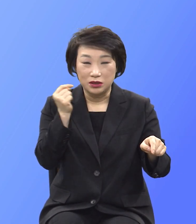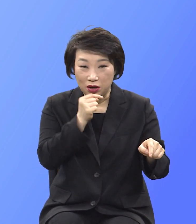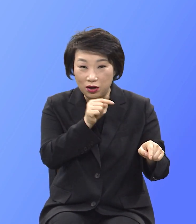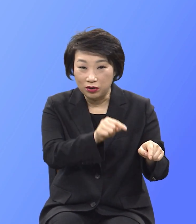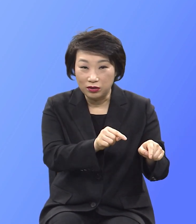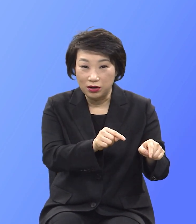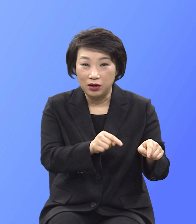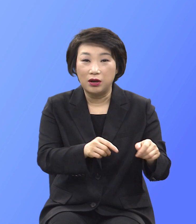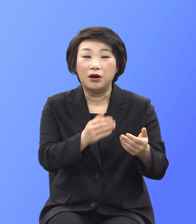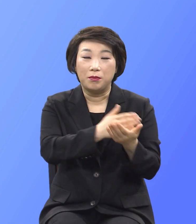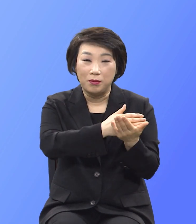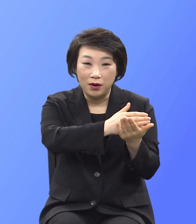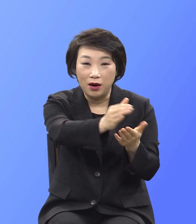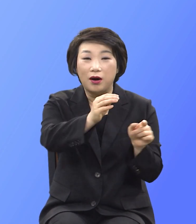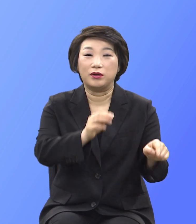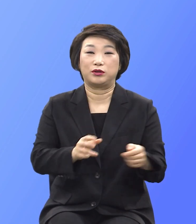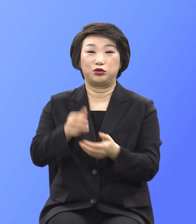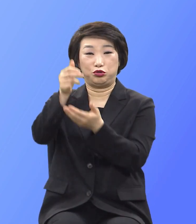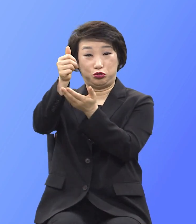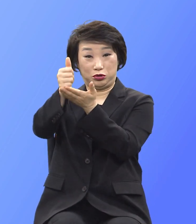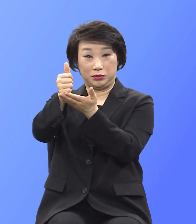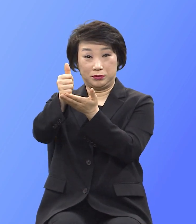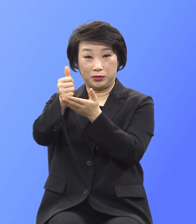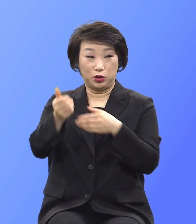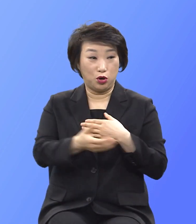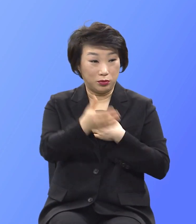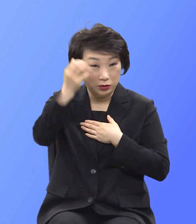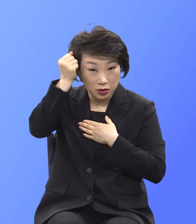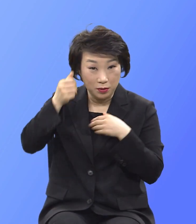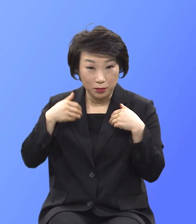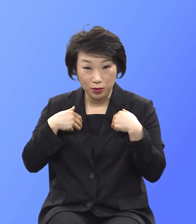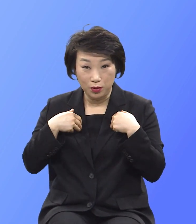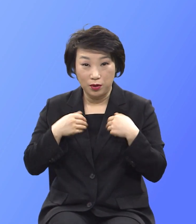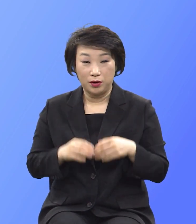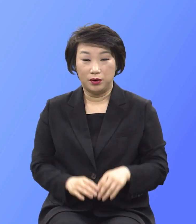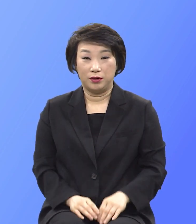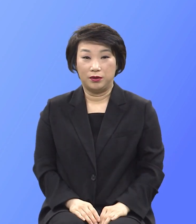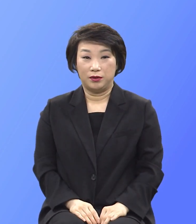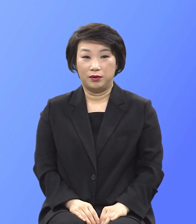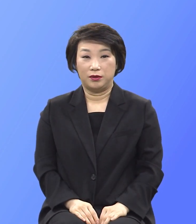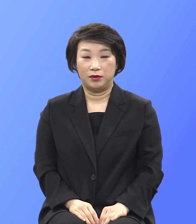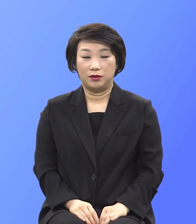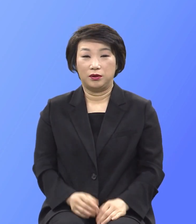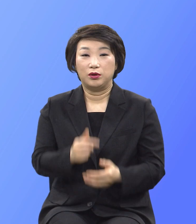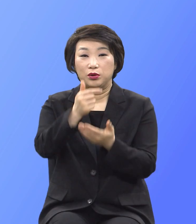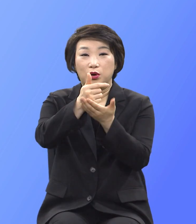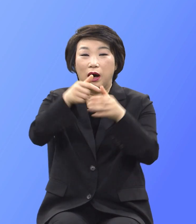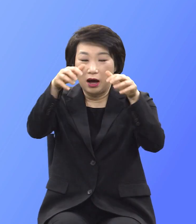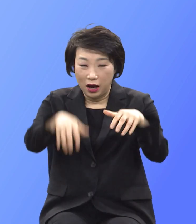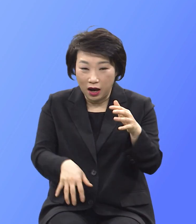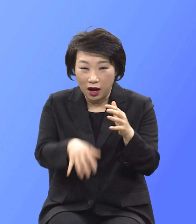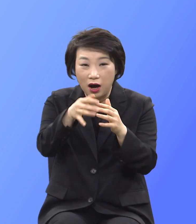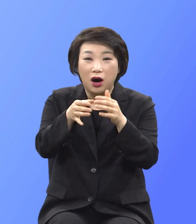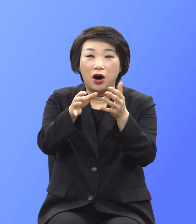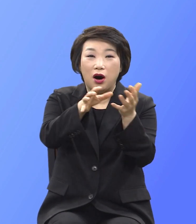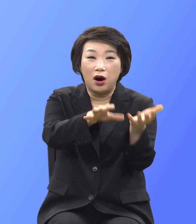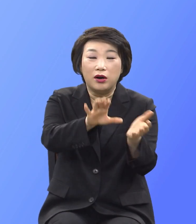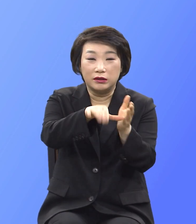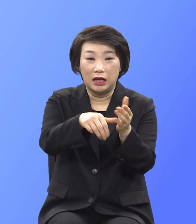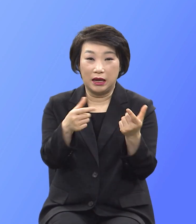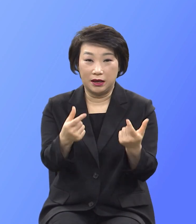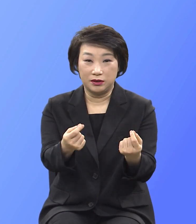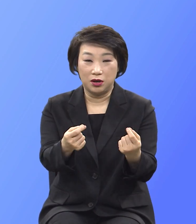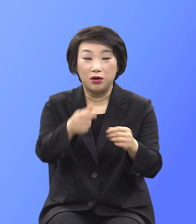철저하게 멸하시는 분이라는 사실을 알아야 합니다. 노아의 홍수 때와